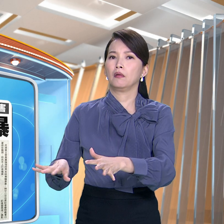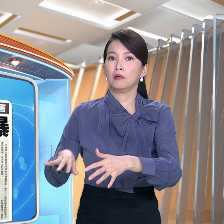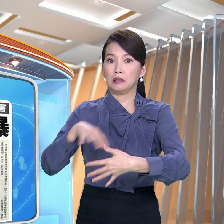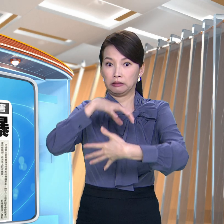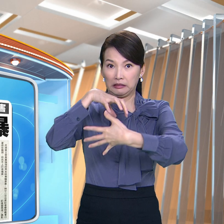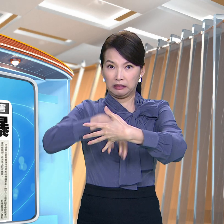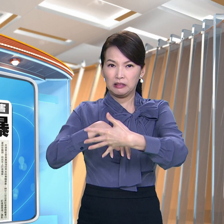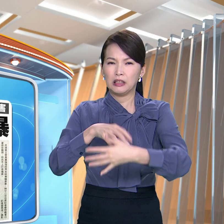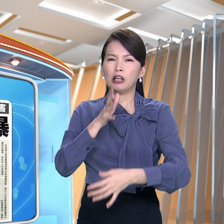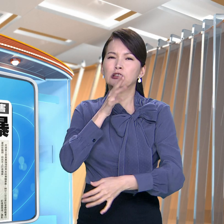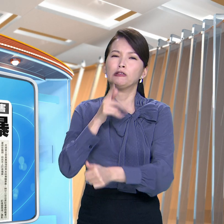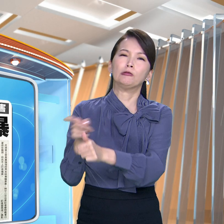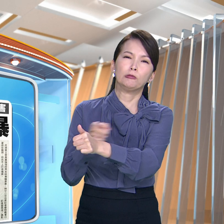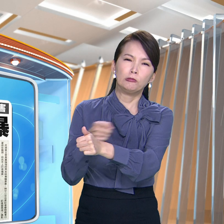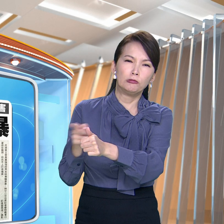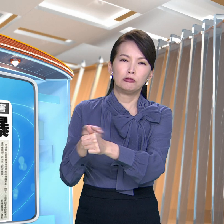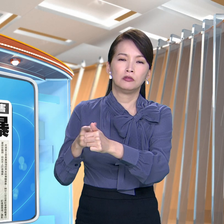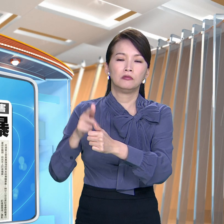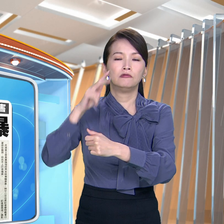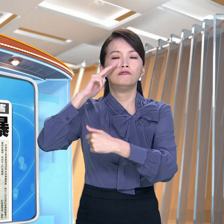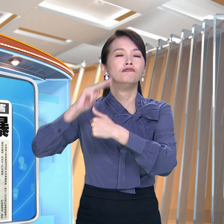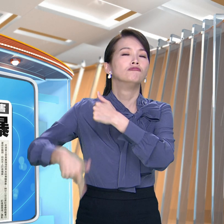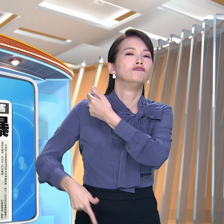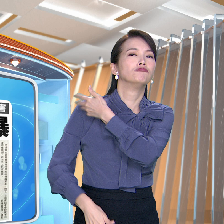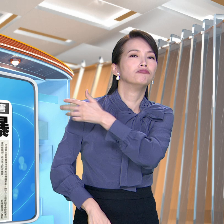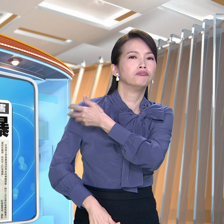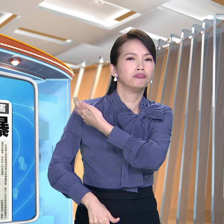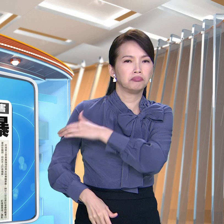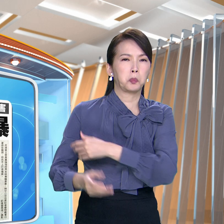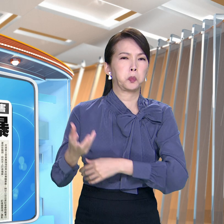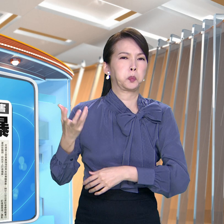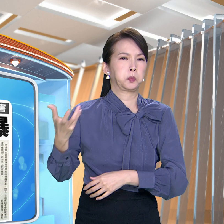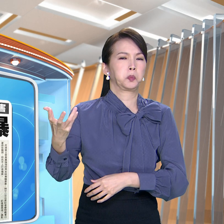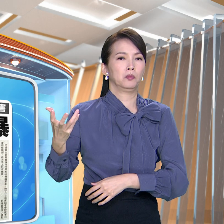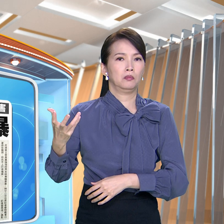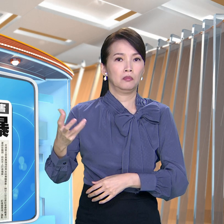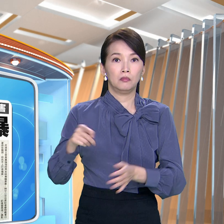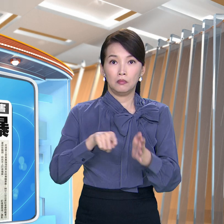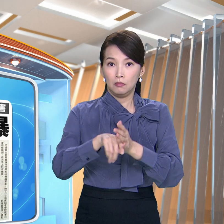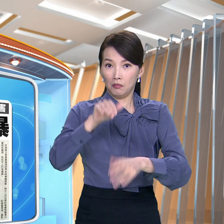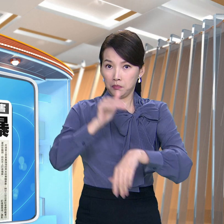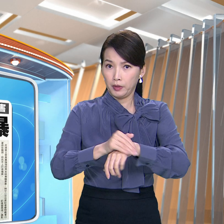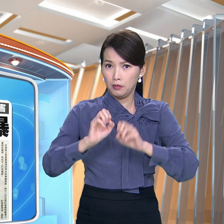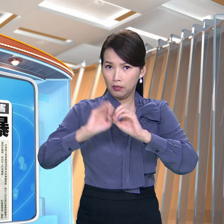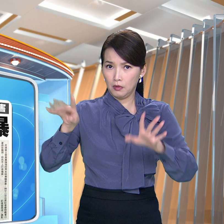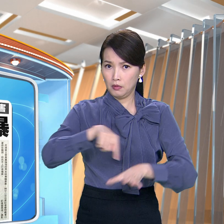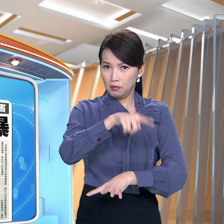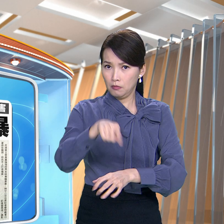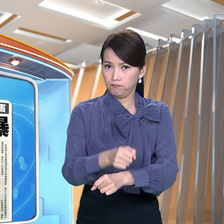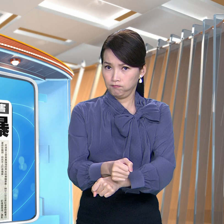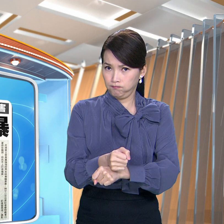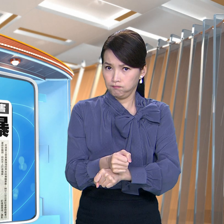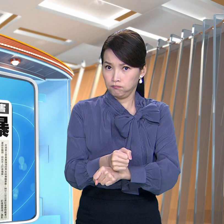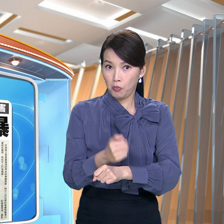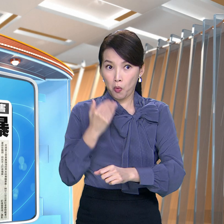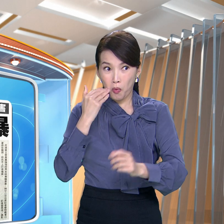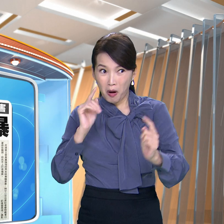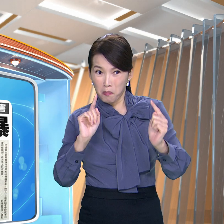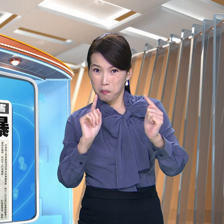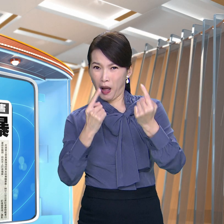视等这些精神暴力最多。有专家提醒，碰上这些情况，一定